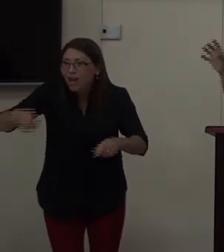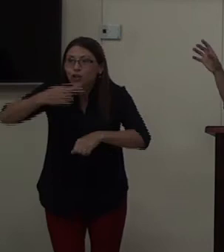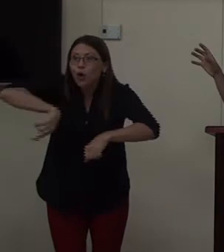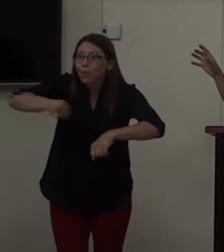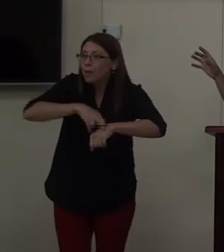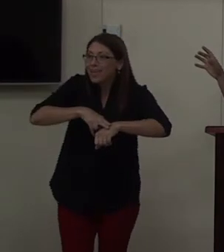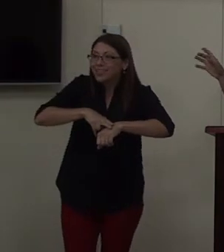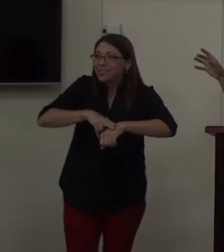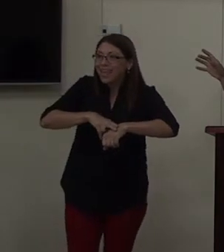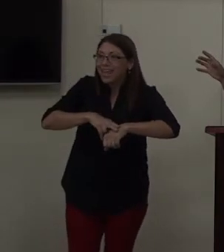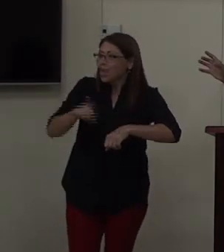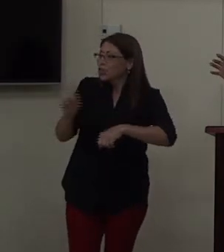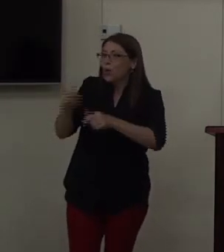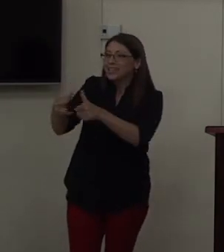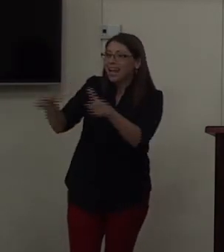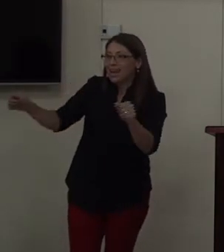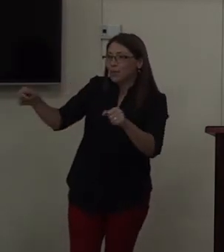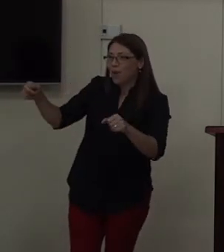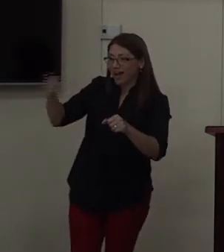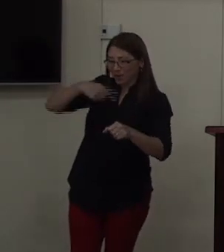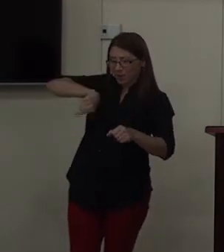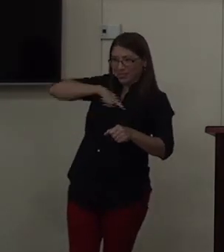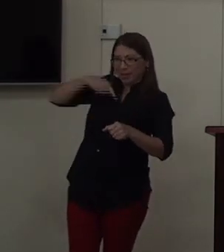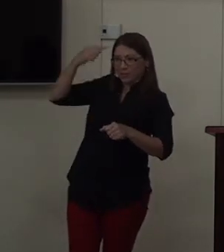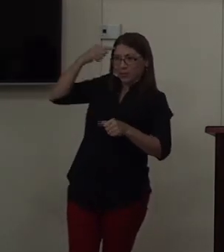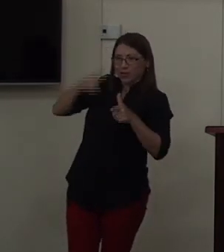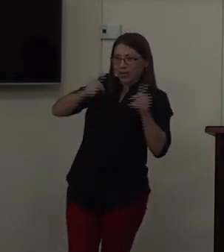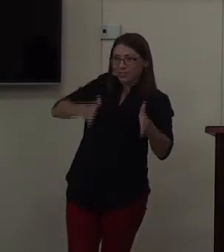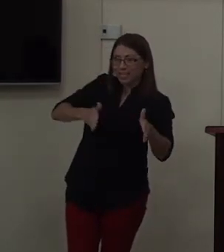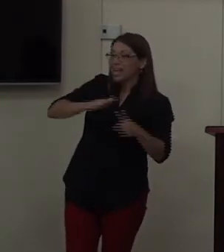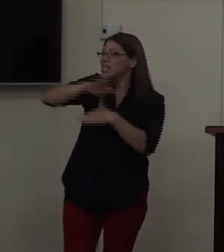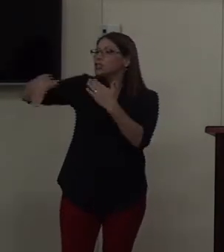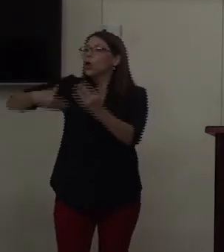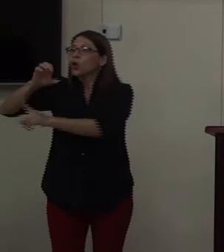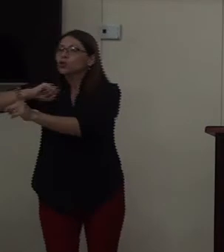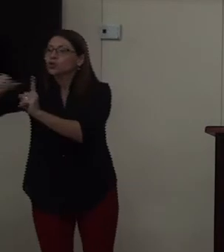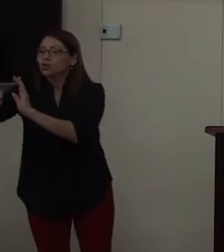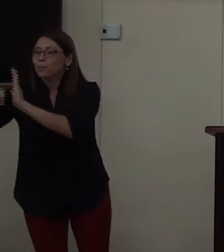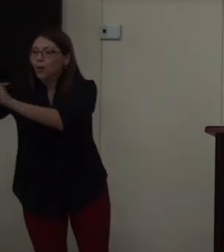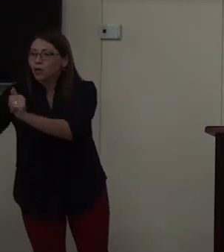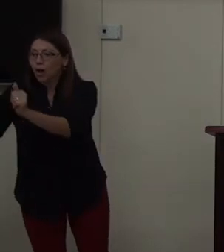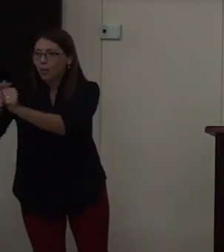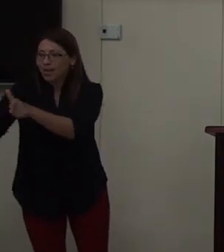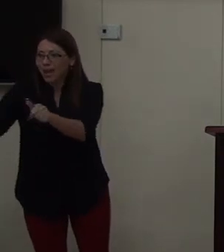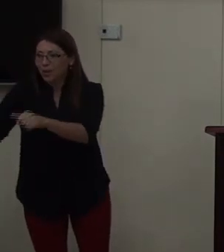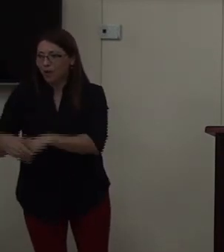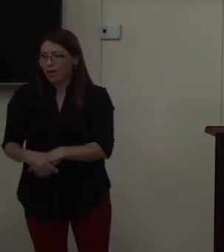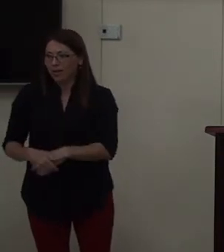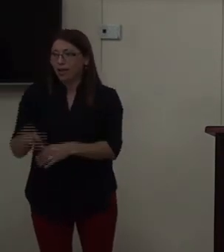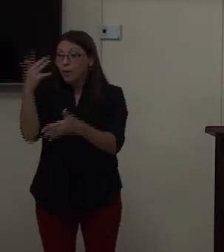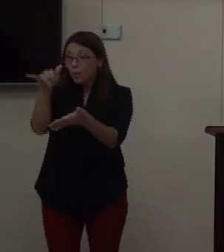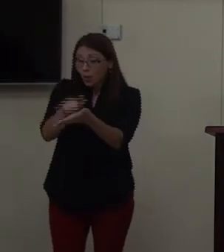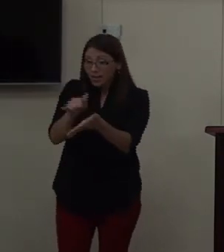como lo pensamos los lingüistas, ¿verdad? Es todo lo sociosimbólico que acompaña a la lengua. Por eso entonces,